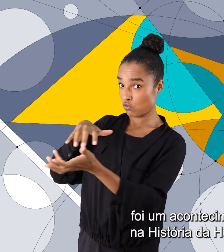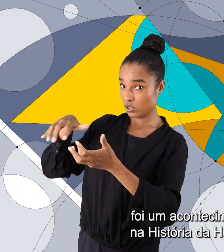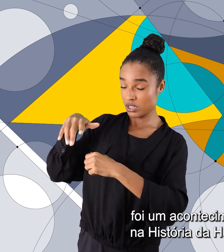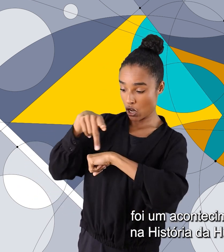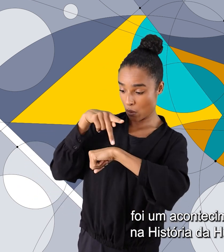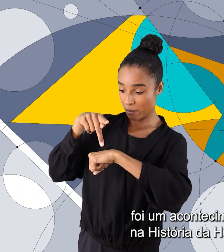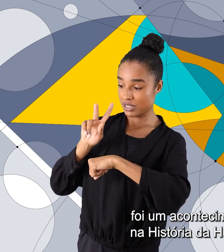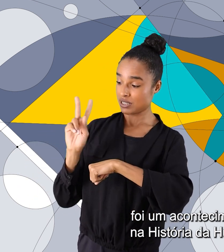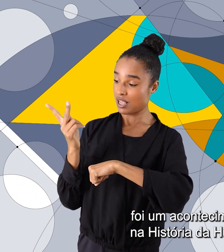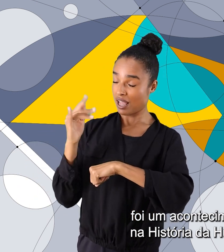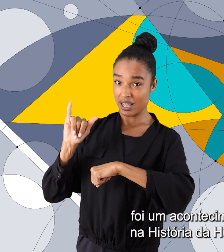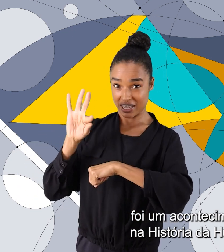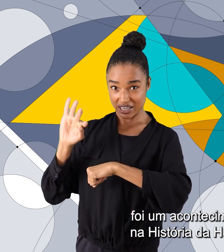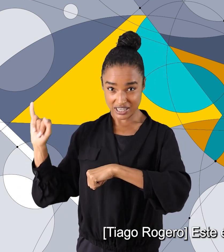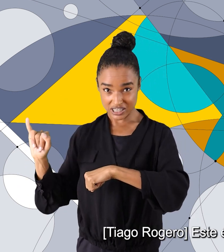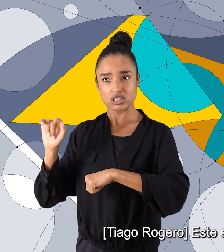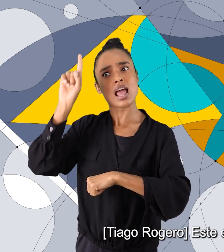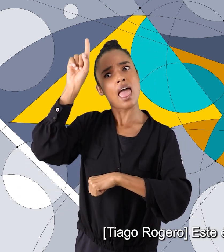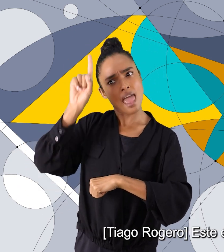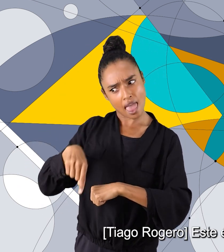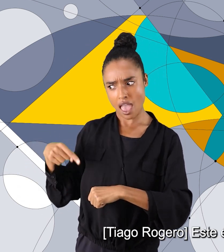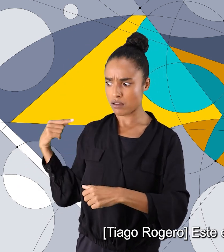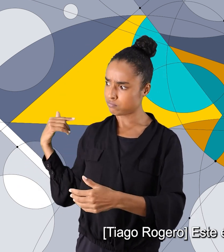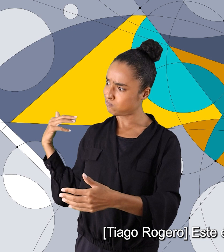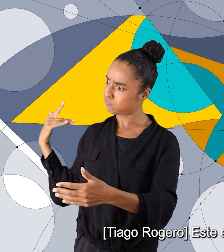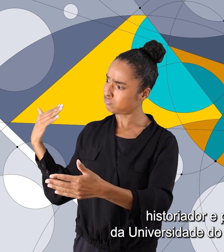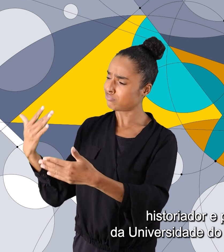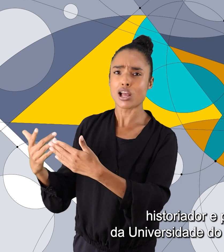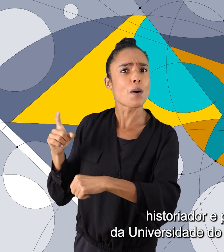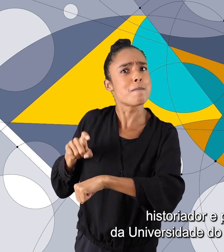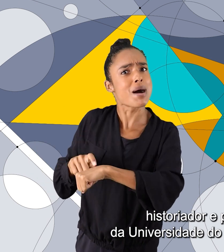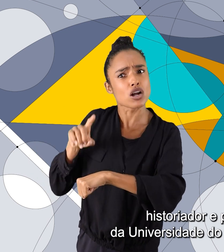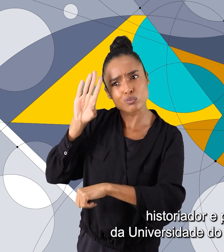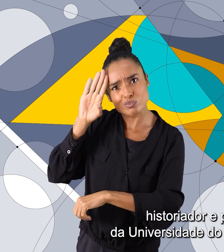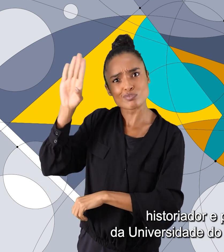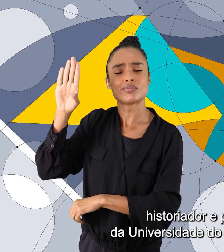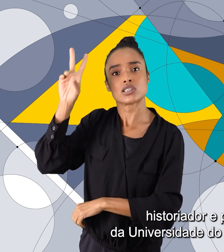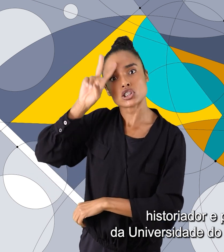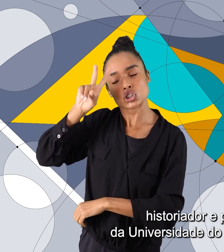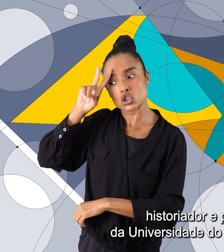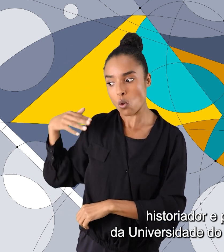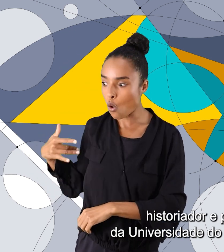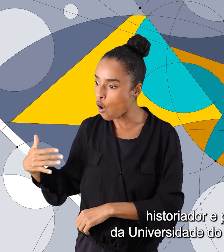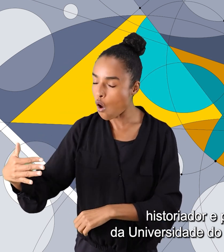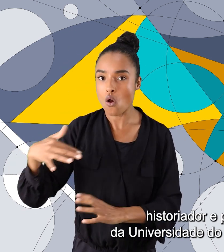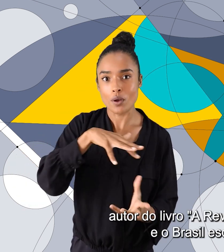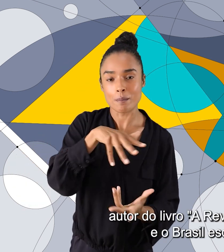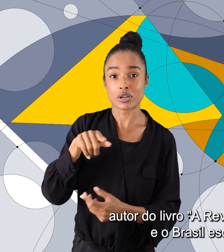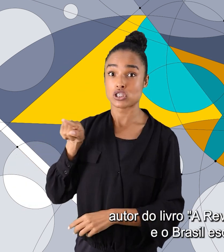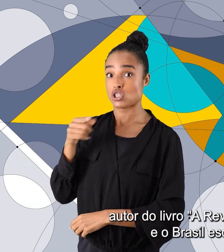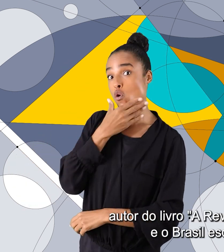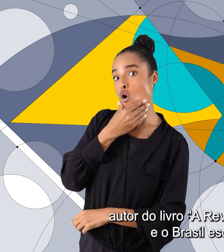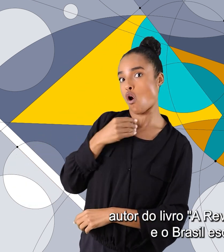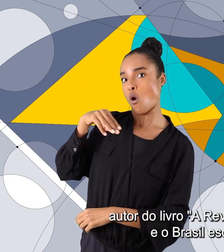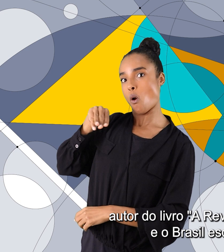acontecimento maior na história da humanidade. Este é o Marco Morel, historiador e professor da Universidade do Estado do Rio, autor